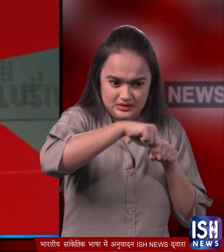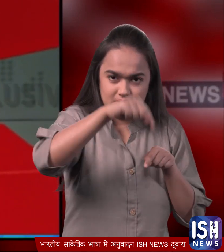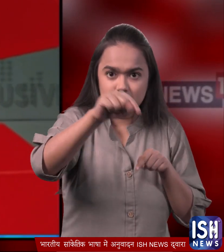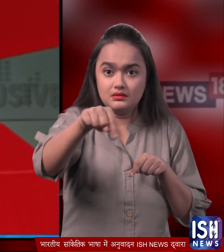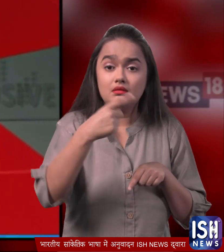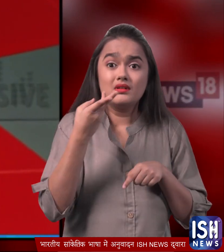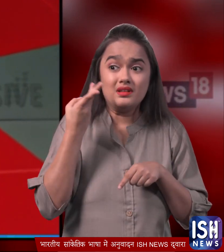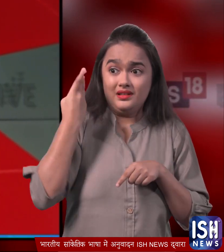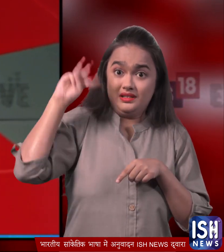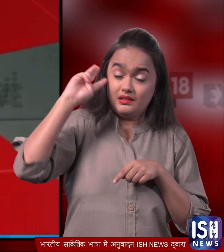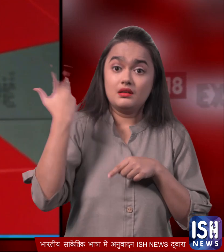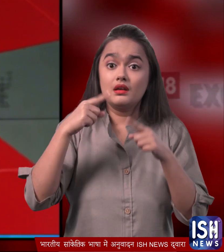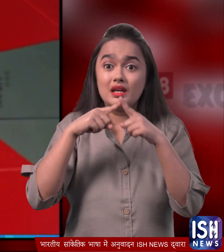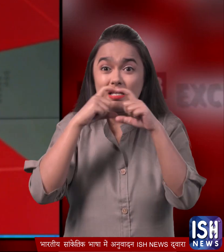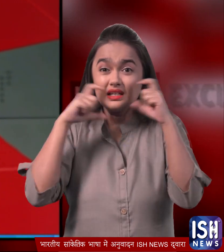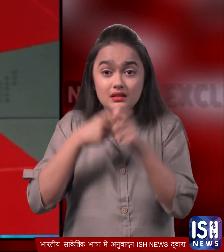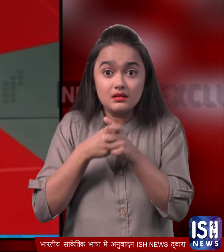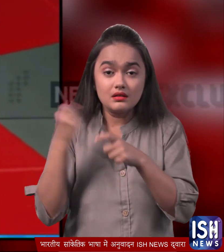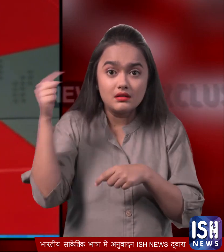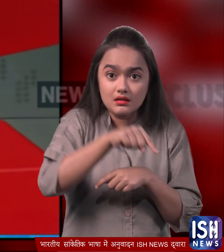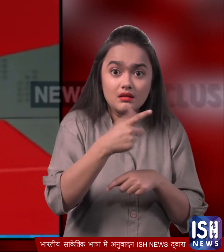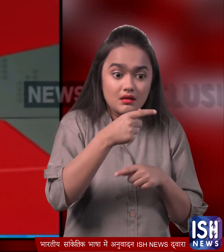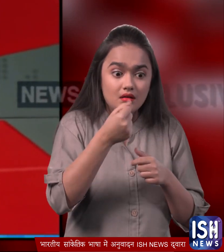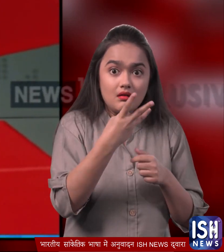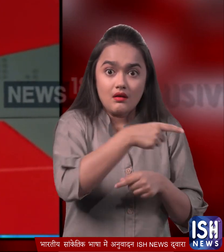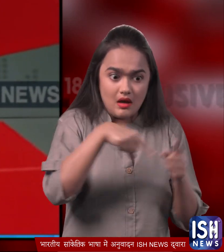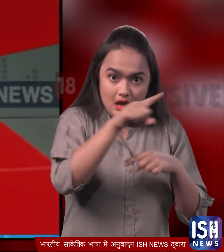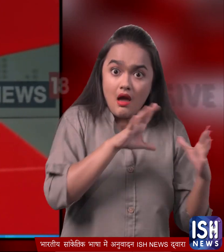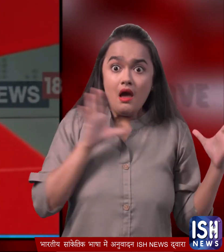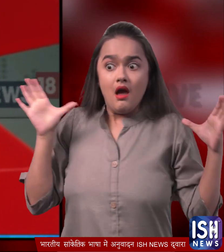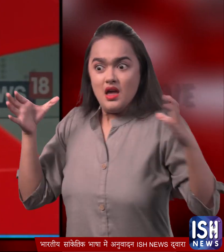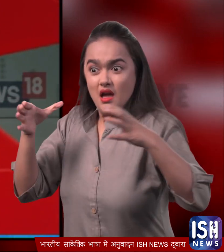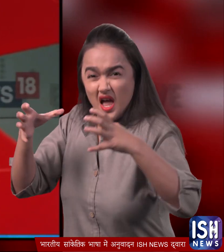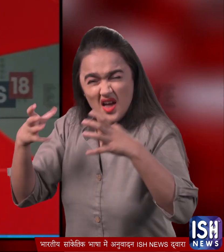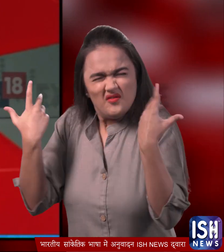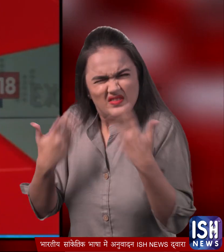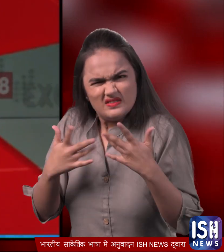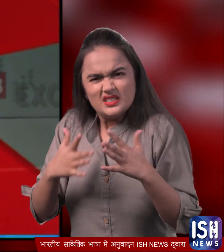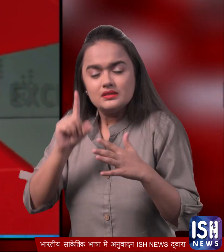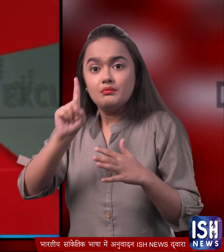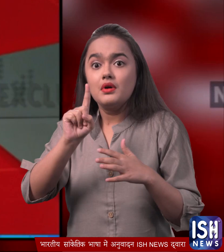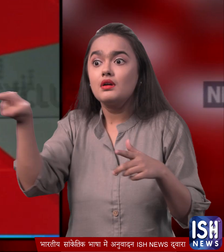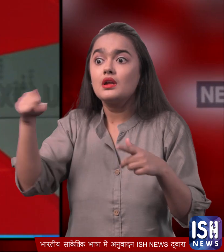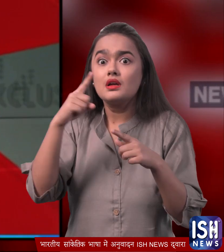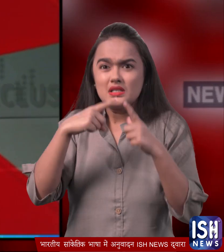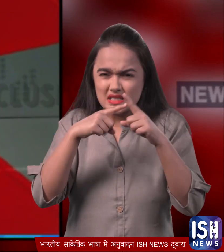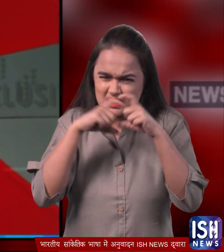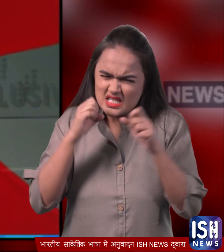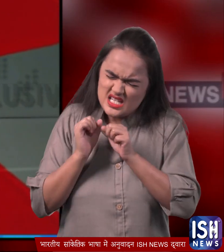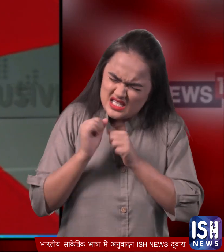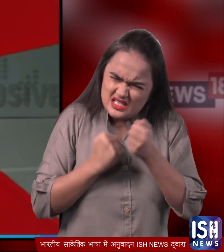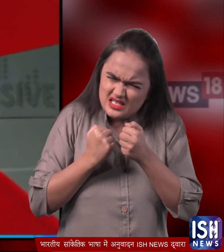है, जहां 3 दिन पहले आतंकवादियों को सेना और अर्धसैनिक बल के जवानों ने घेर भी लिया था। लेकिन आतंकवादी घने जंगलों में